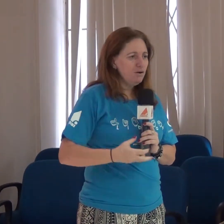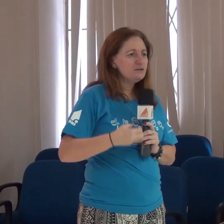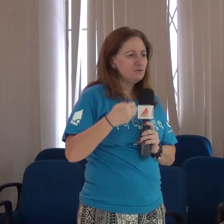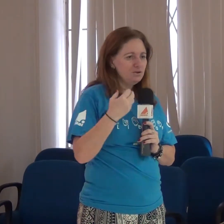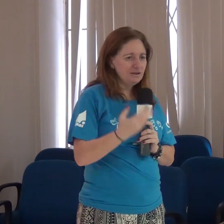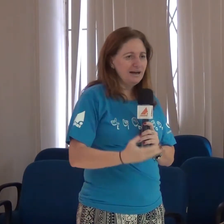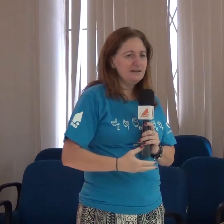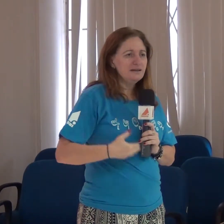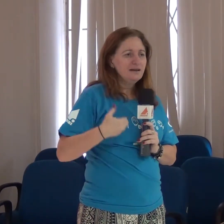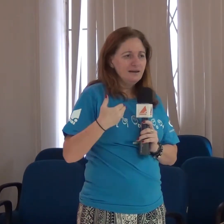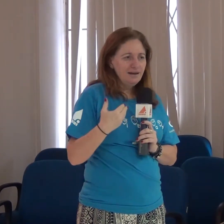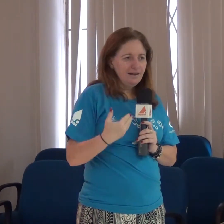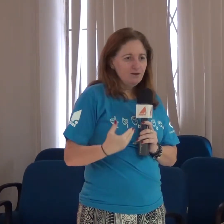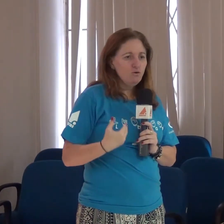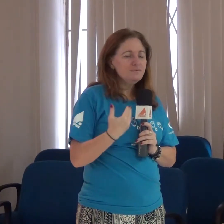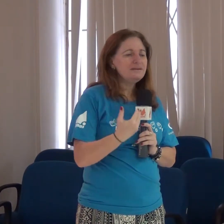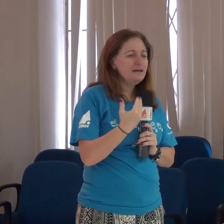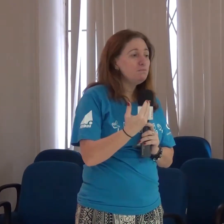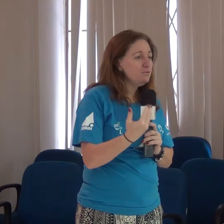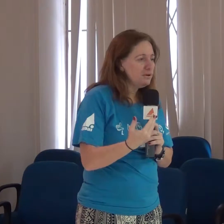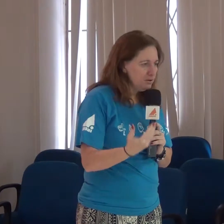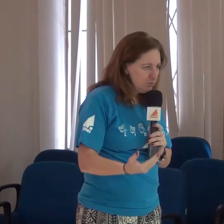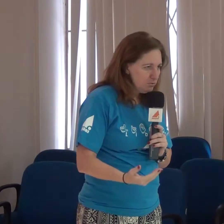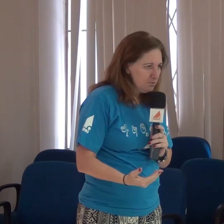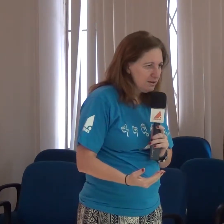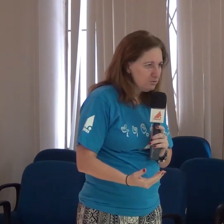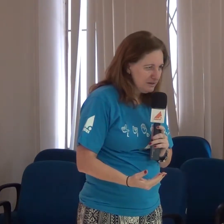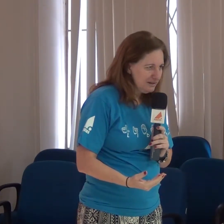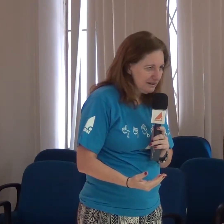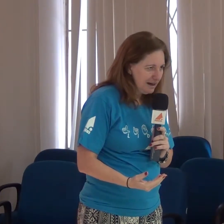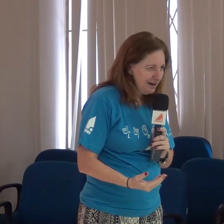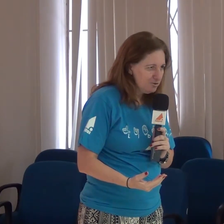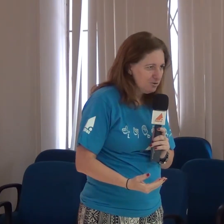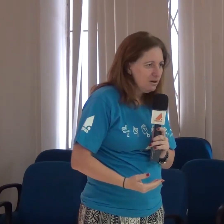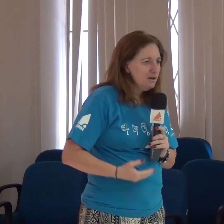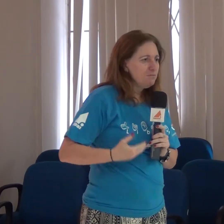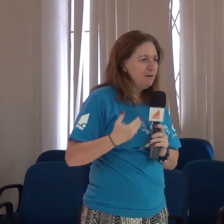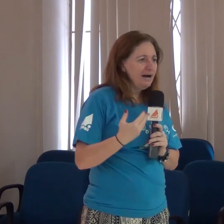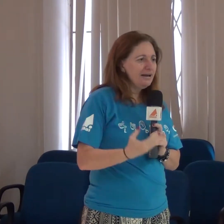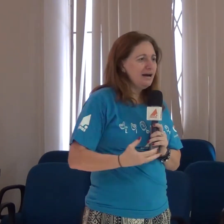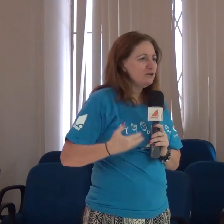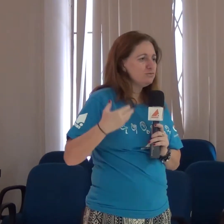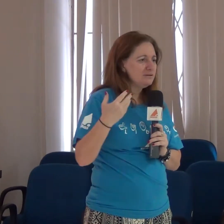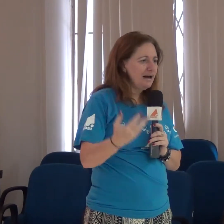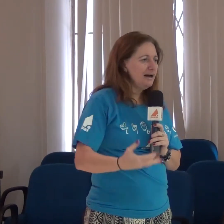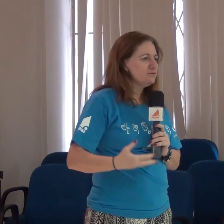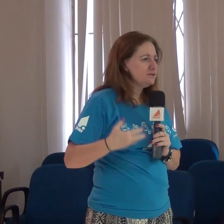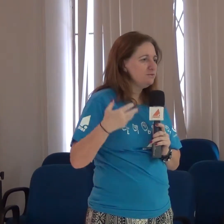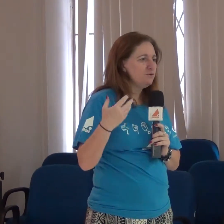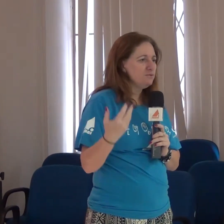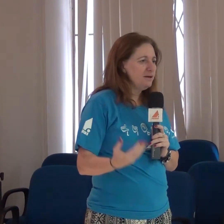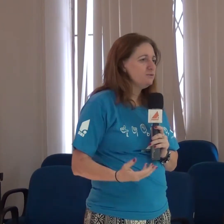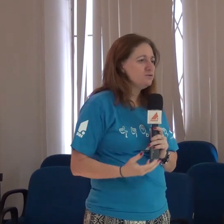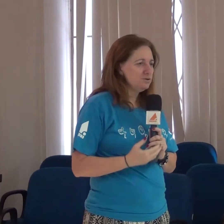possam estar aí contribuindo na sociedade para ajudar no desenvolvimento de